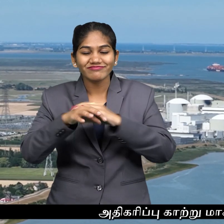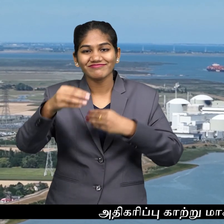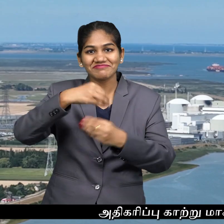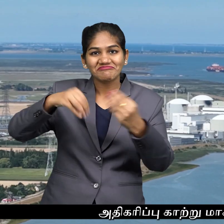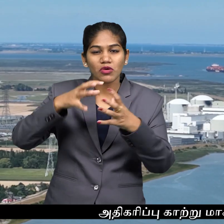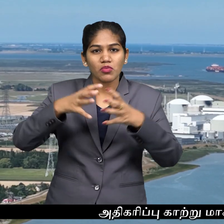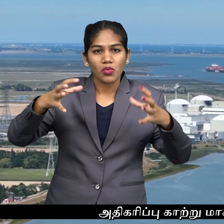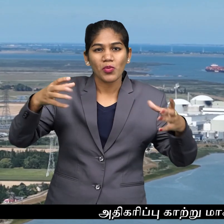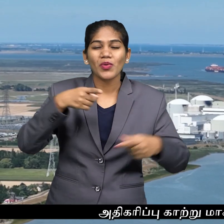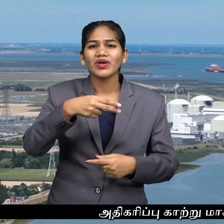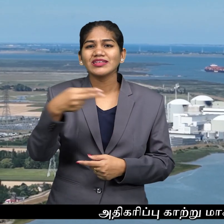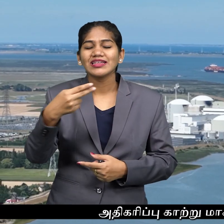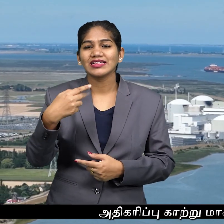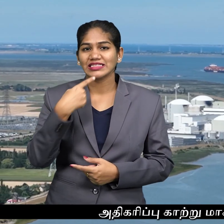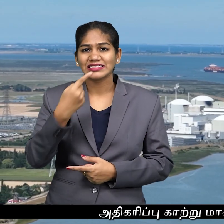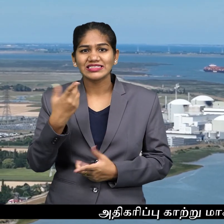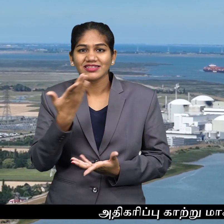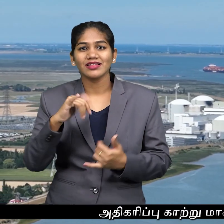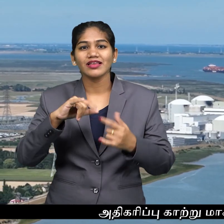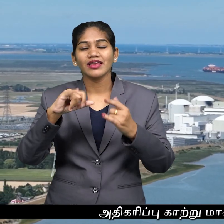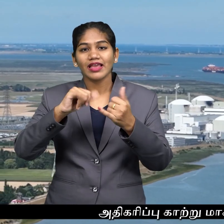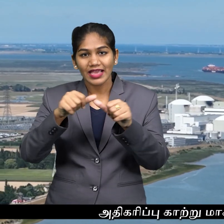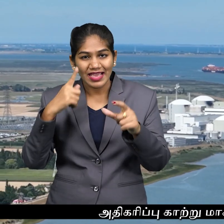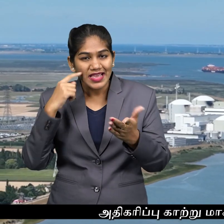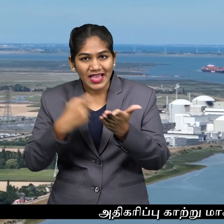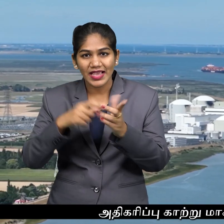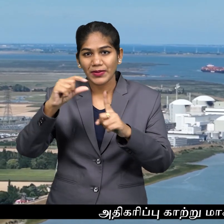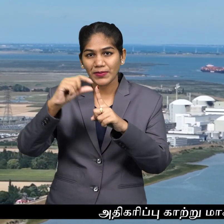அதிகரிப்பு காற்று மாசுபாடு என்று அழைக்கப்படுகின்றன.